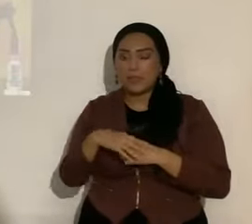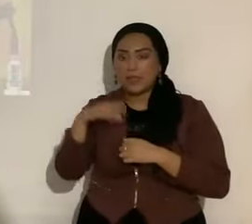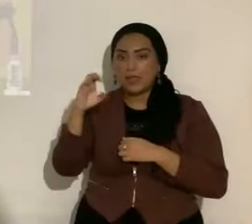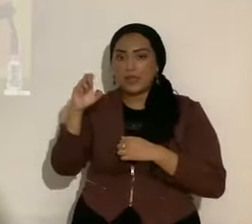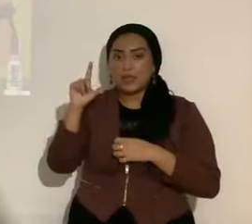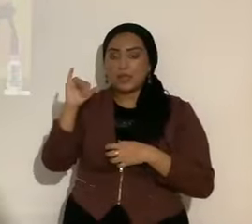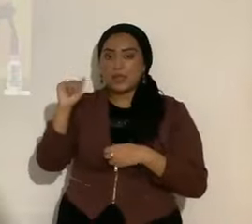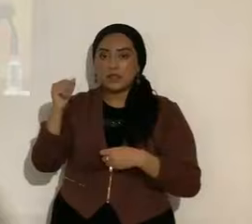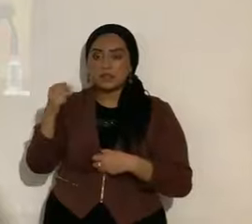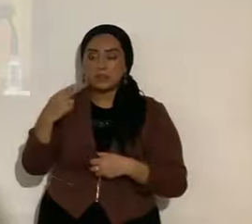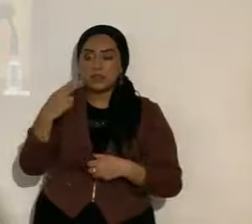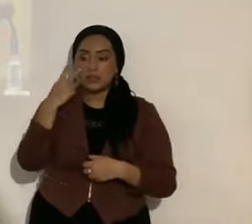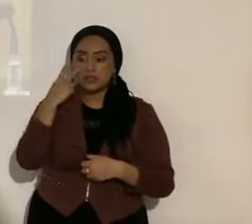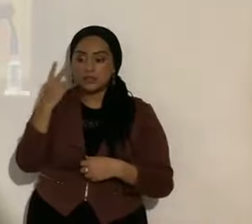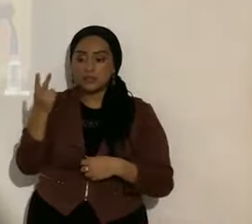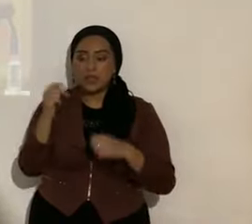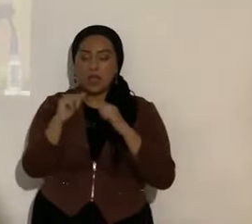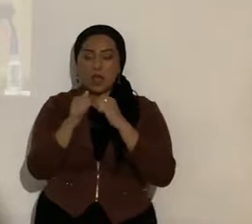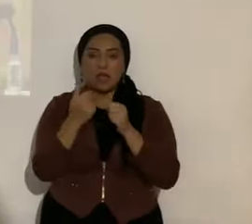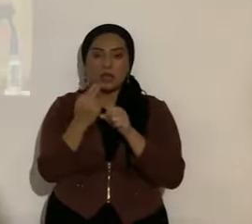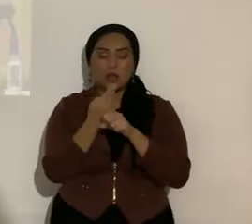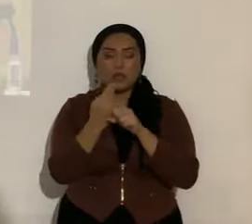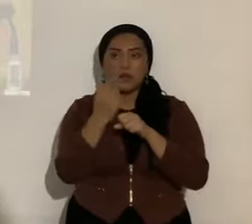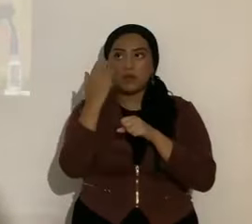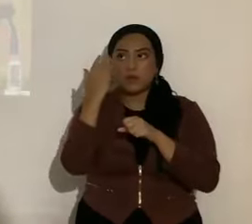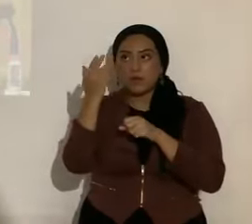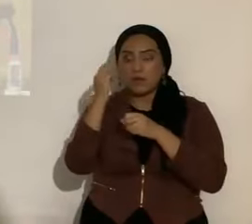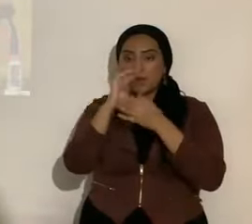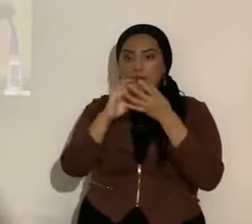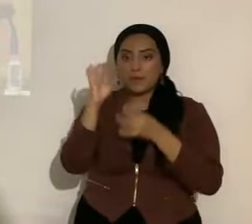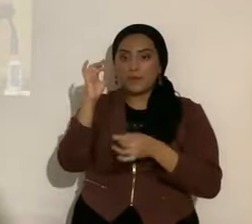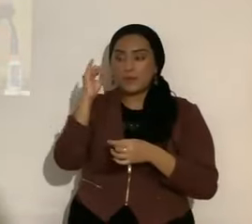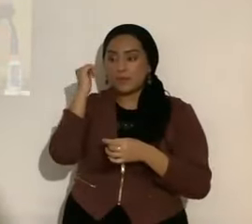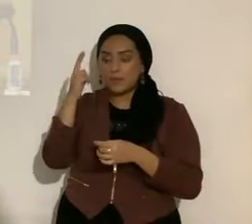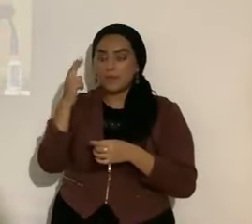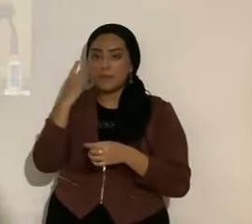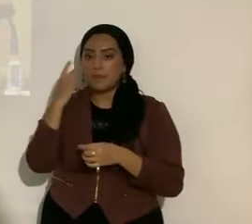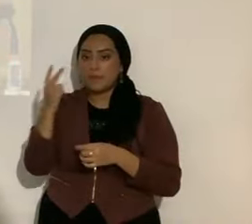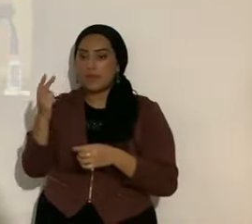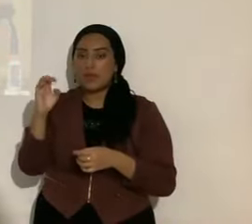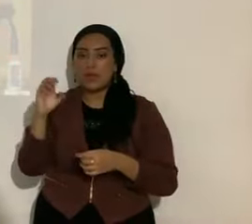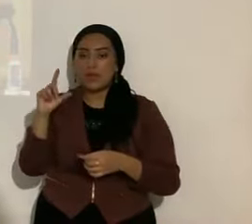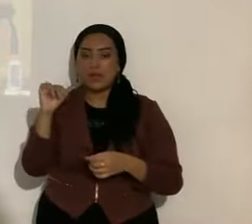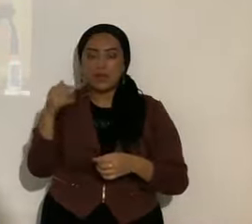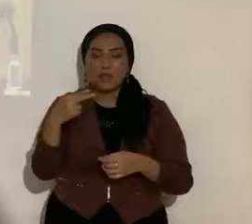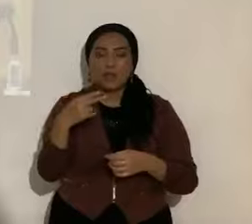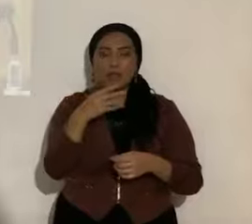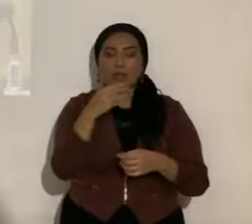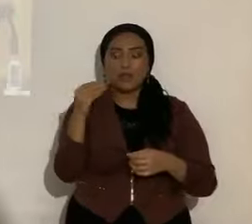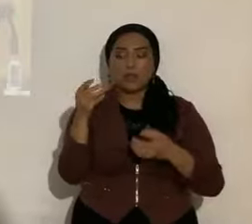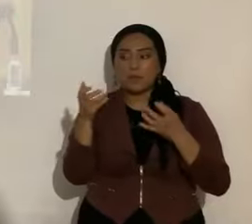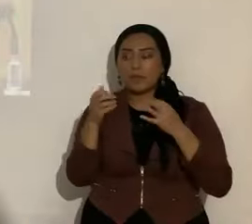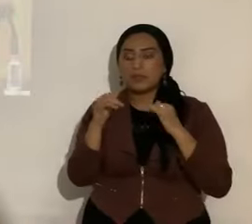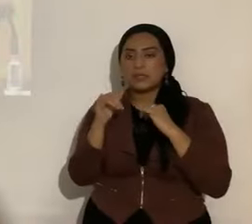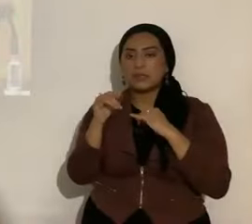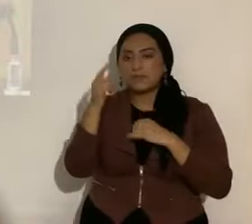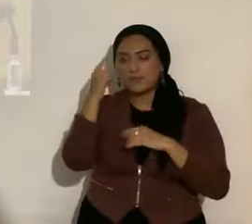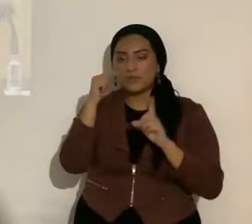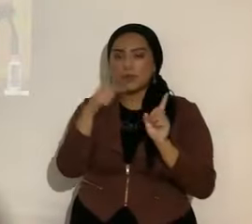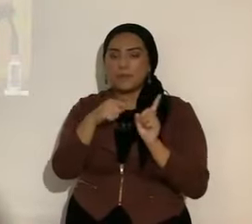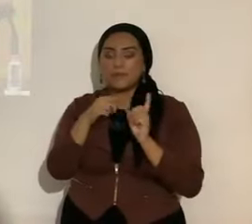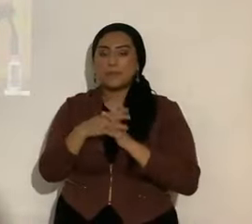Eliseo vio cómo usaba el Ruach HaKodesh de Yahweh a Elías y quería lo mismo para